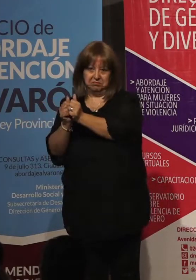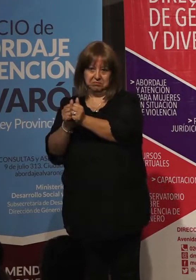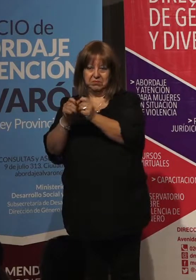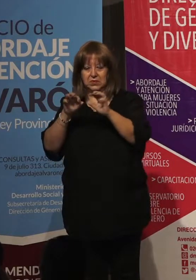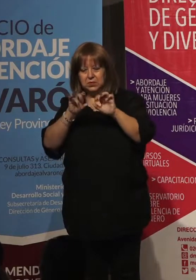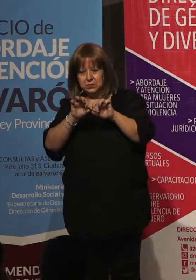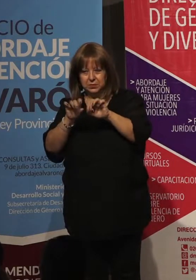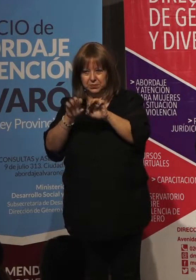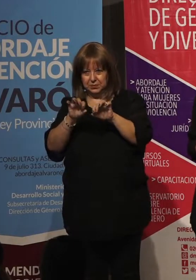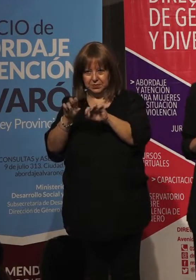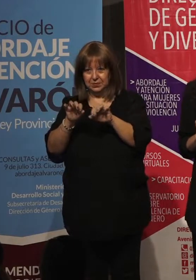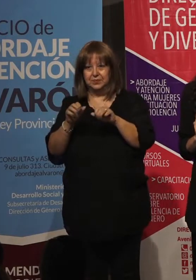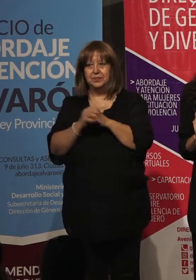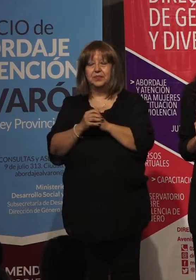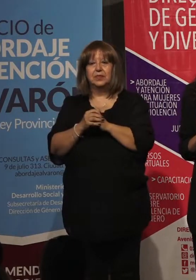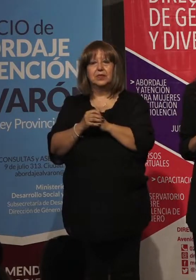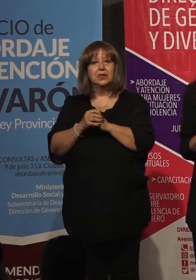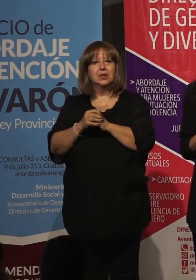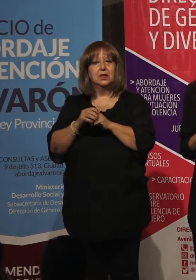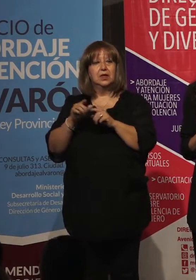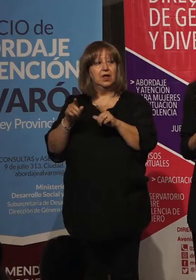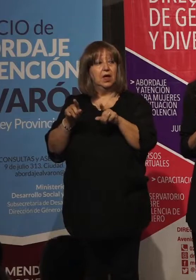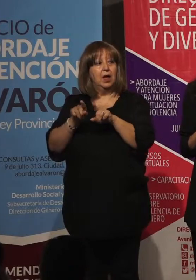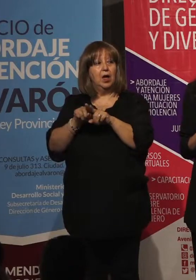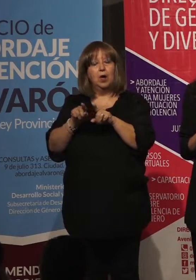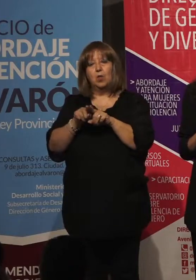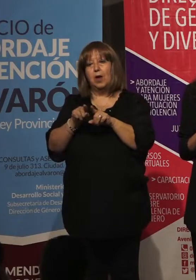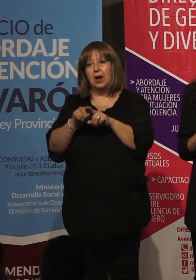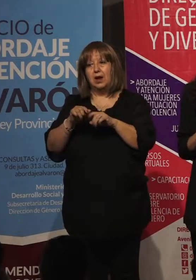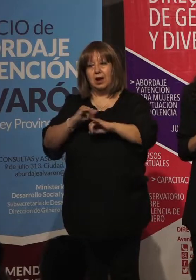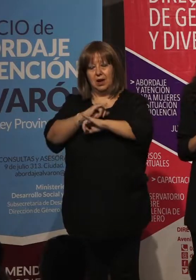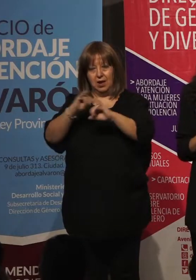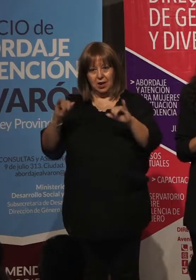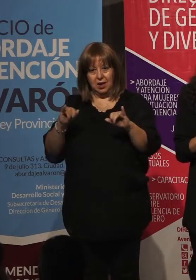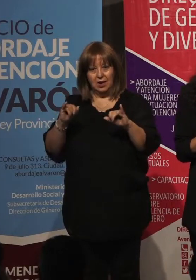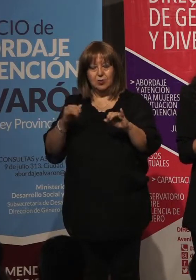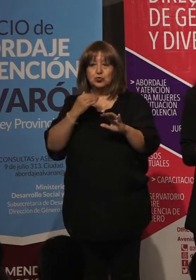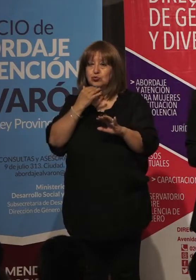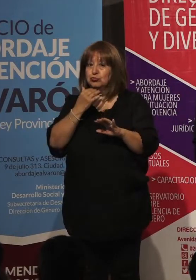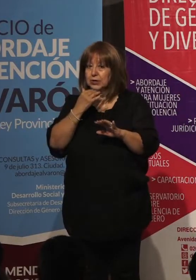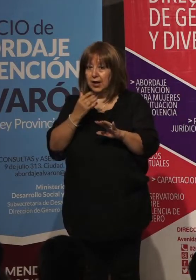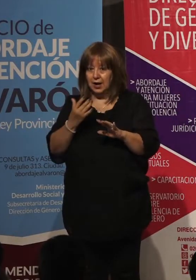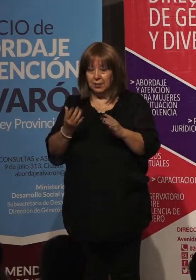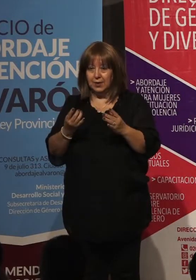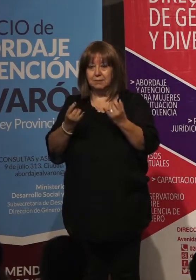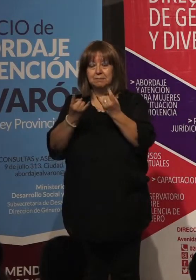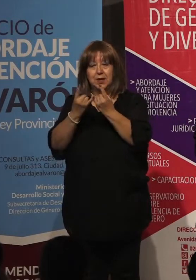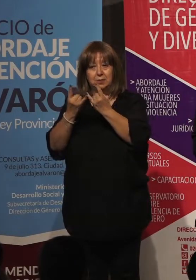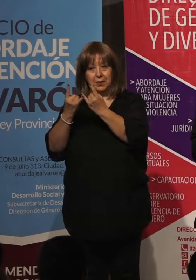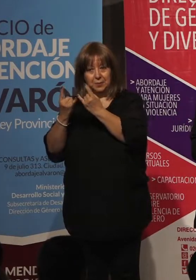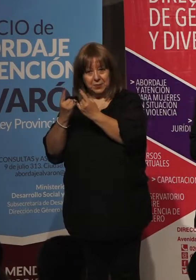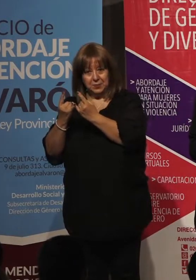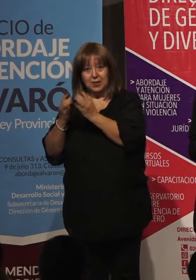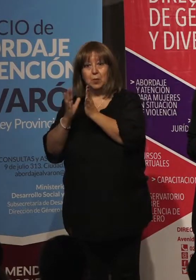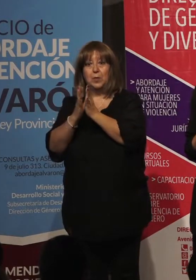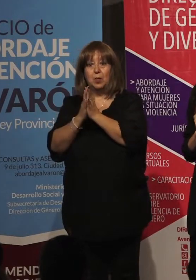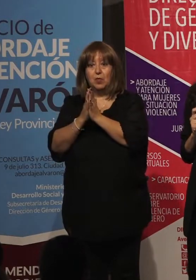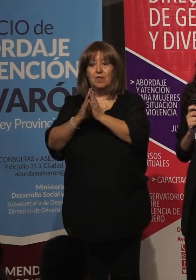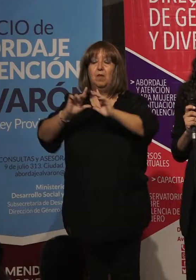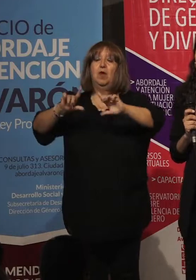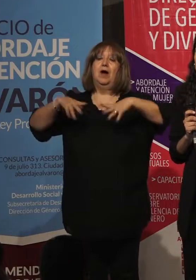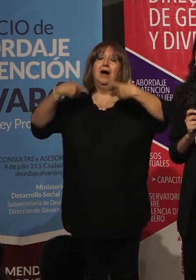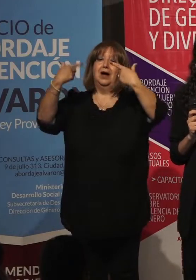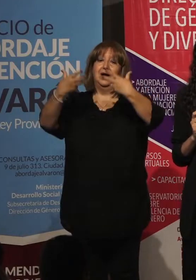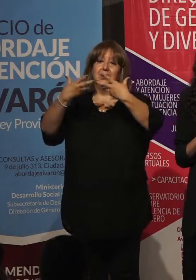lo puede hacer un tercero, ¿sí? Que esto es como la gran novedad, que no sé si todo el mundo lo sabe, y es lo que tenemos, y les pido por favor que me